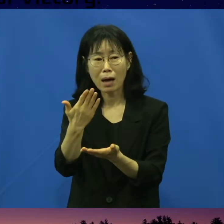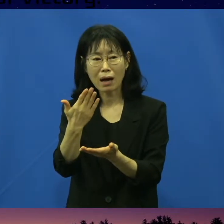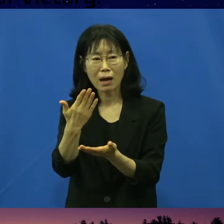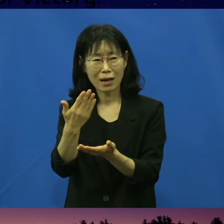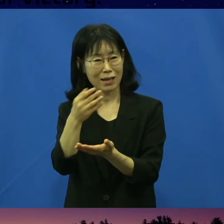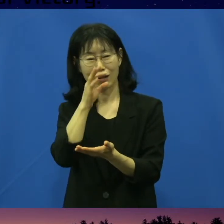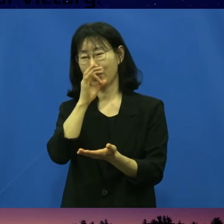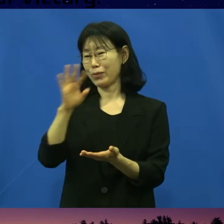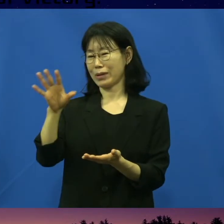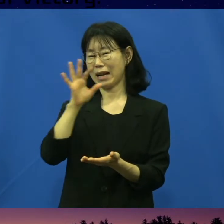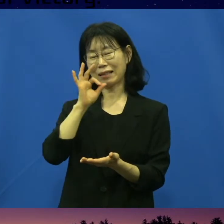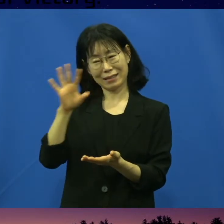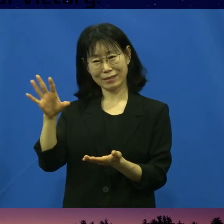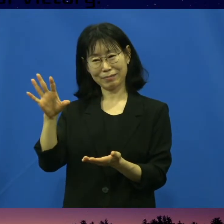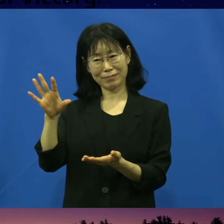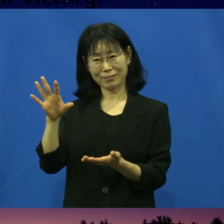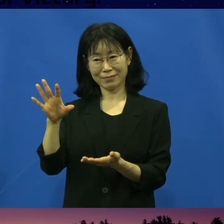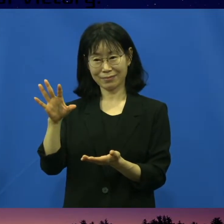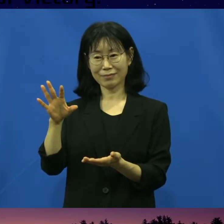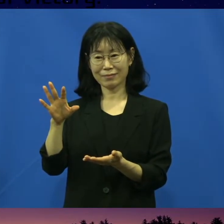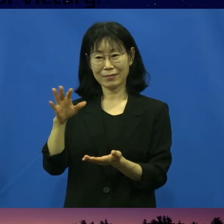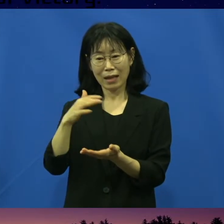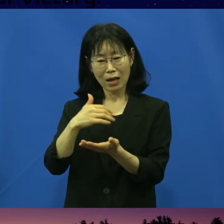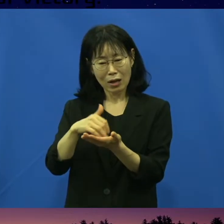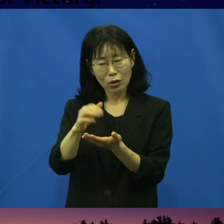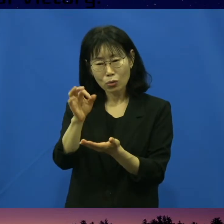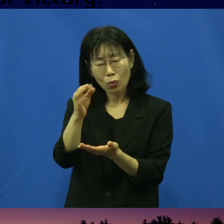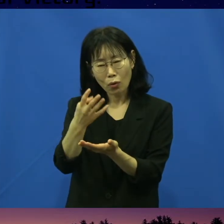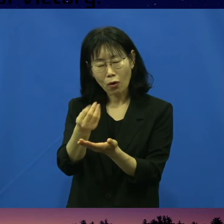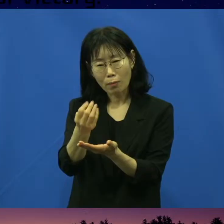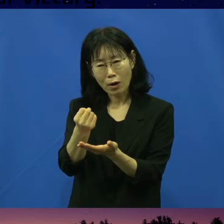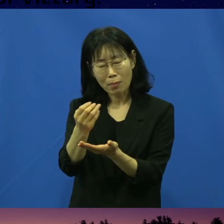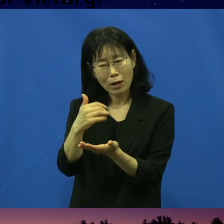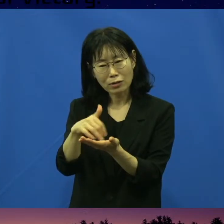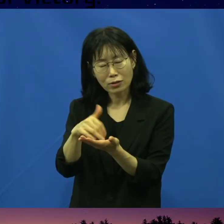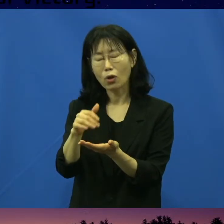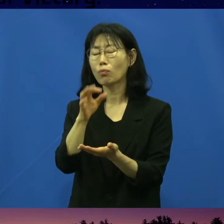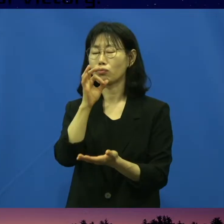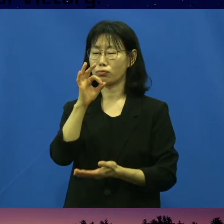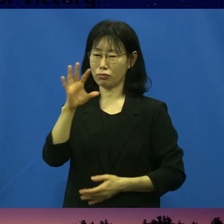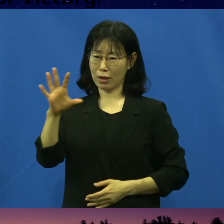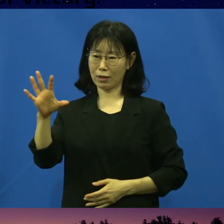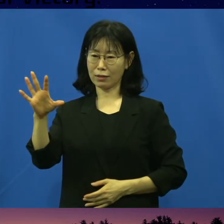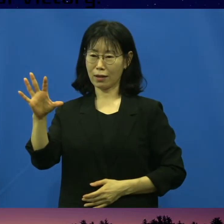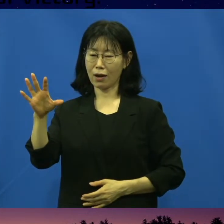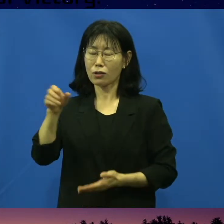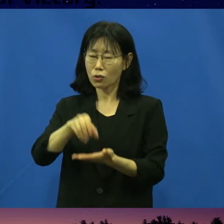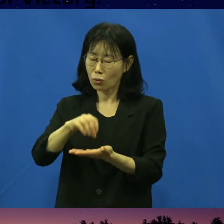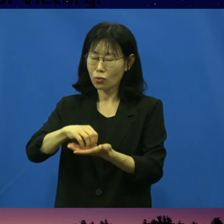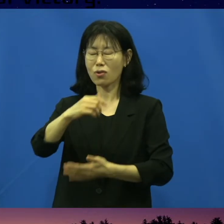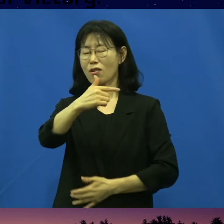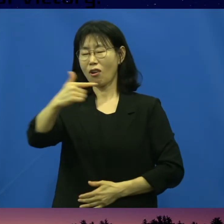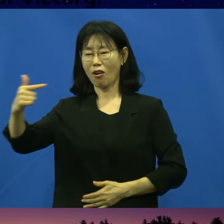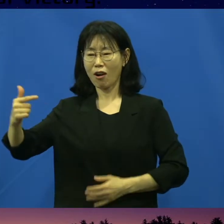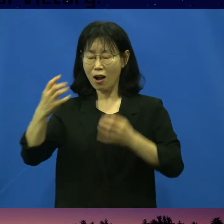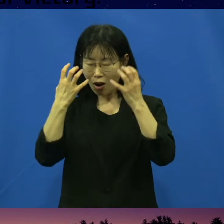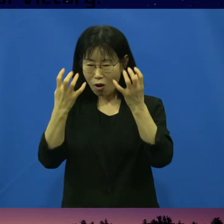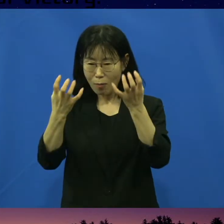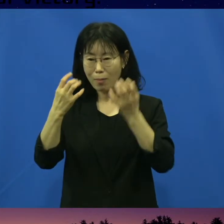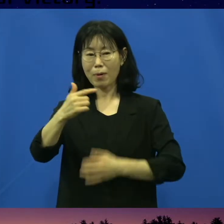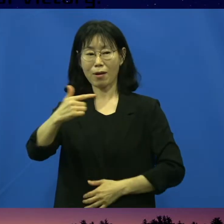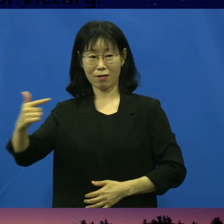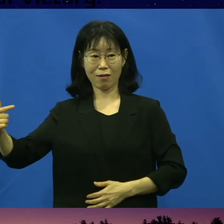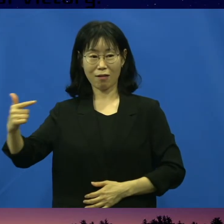수가 있고 그리스도의 그 희생과 하나님의 사랑을 어떻게 이 세상의 어떤 물질로 평가를 할